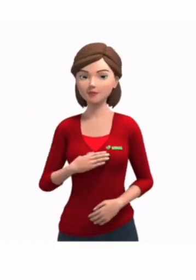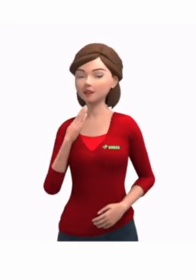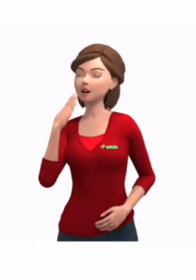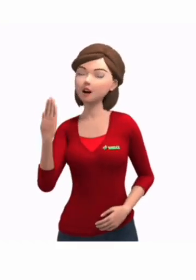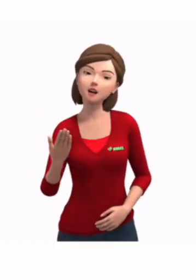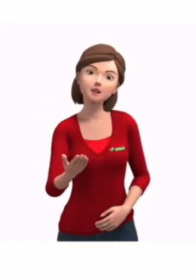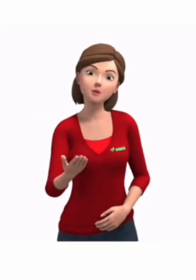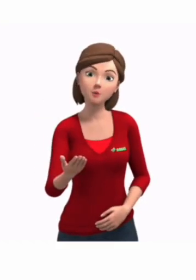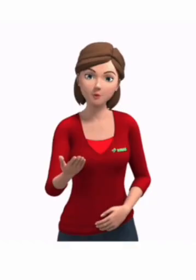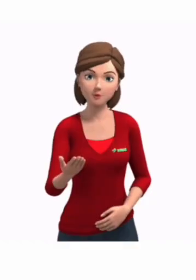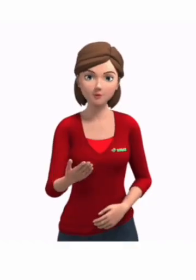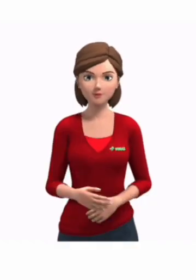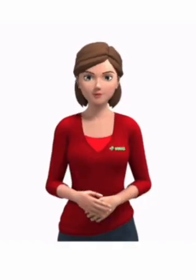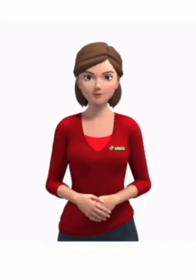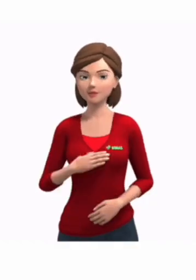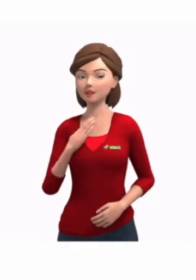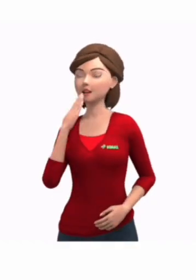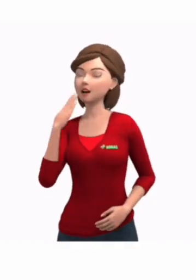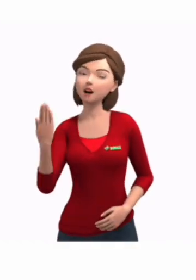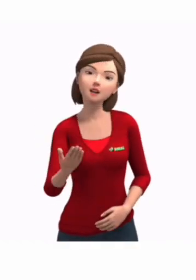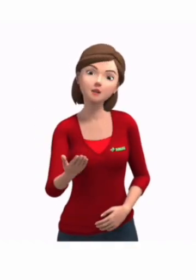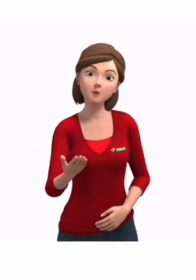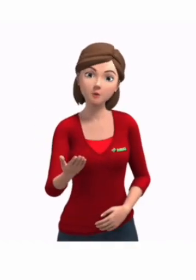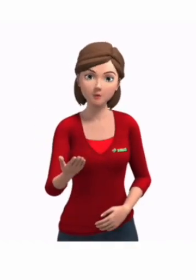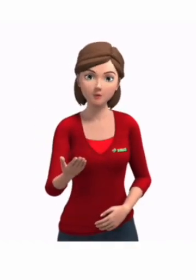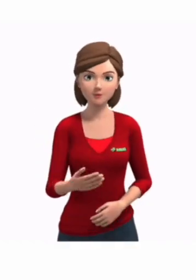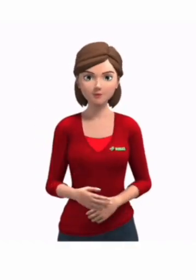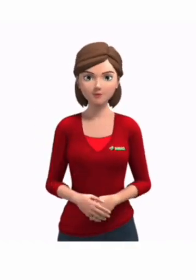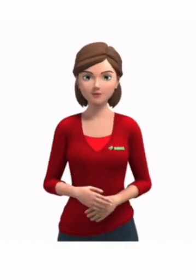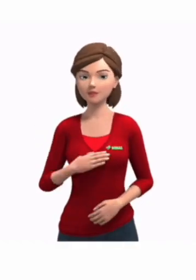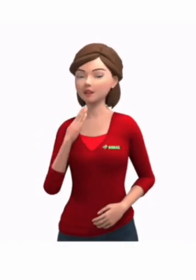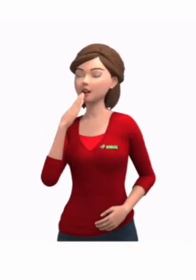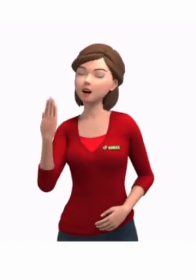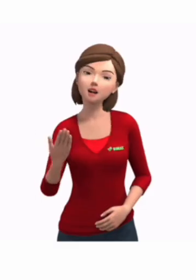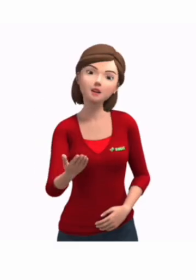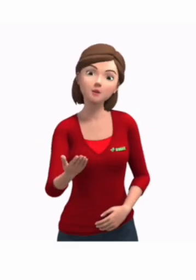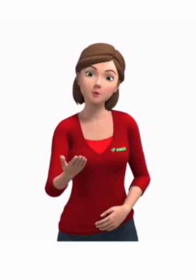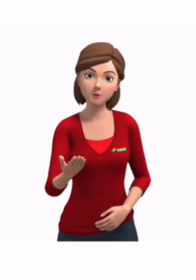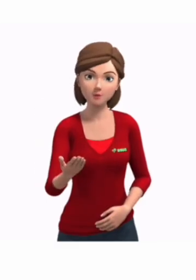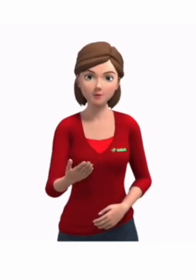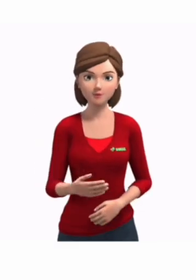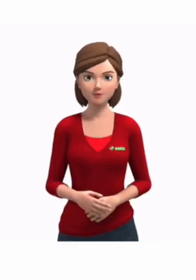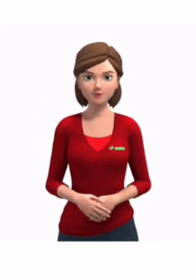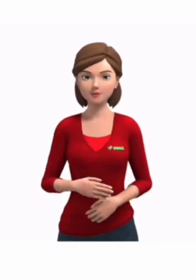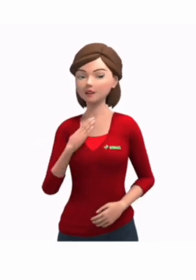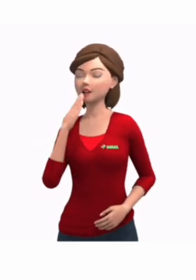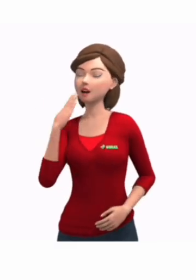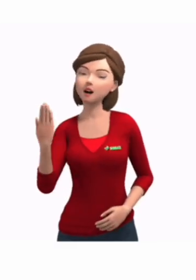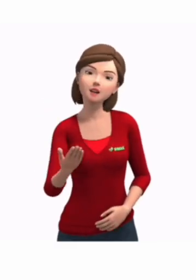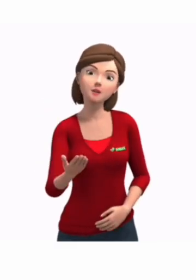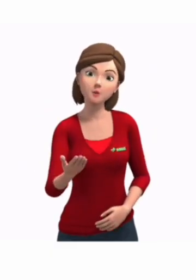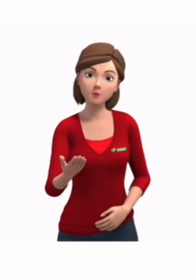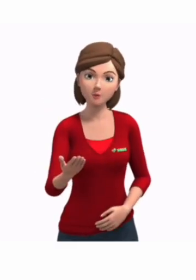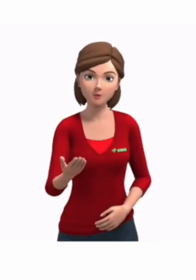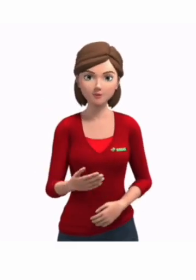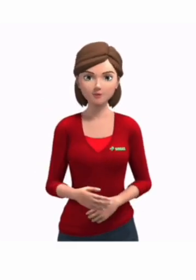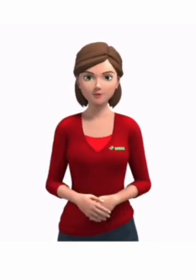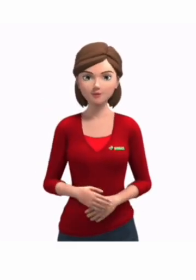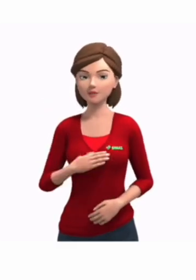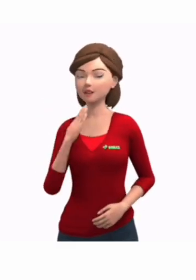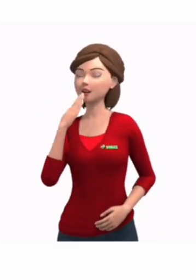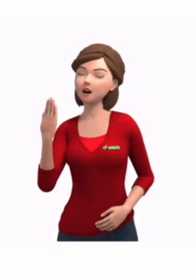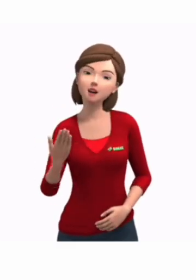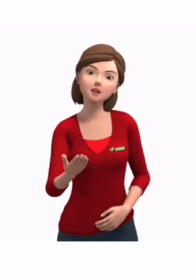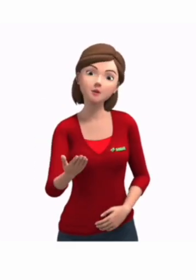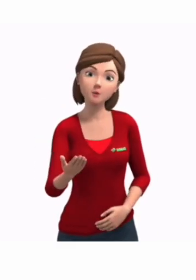en France, nous sommes 12 millions de personnes handicapées et il y a une large diversité de handicaps, que ce soit des